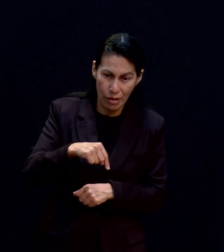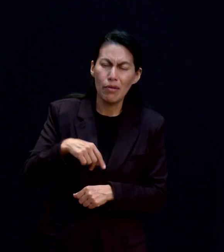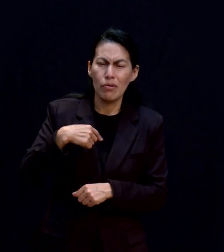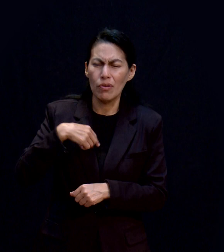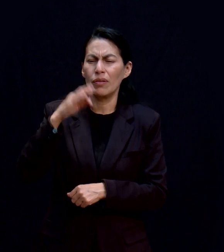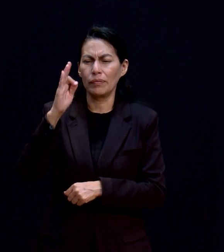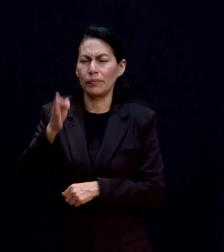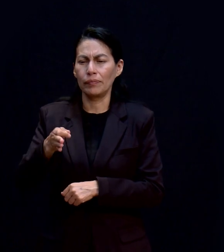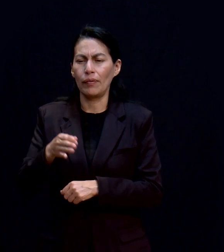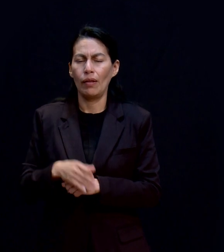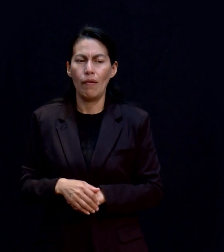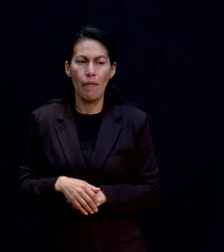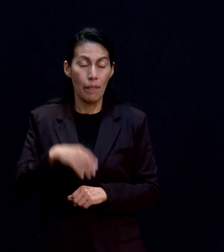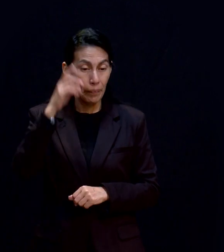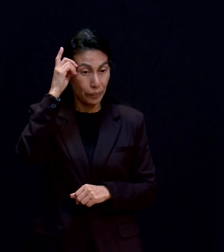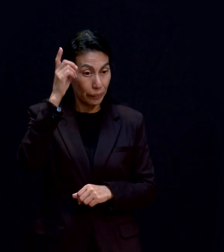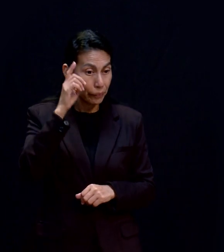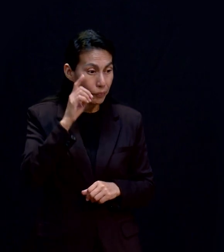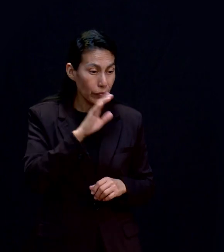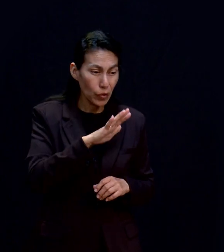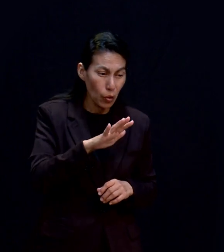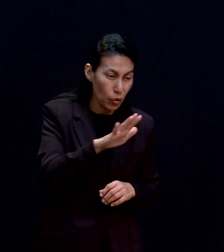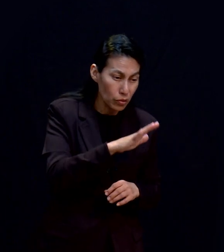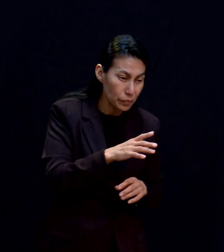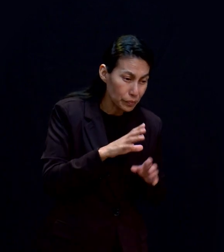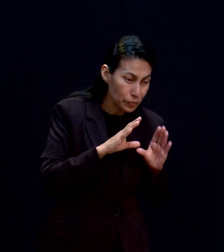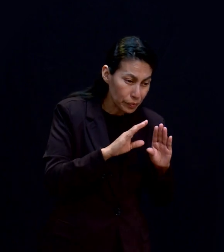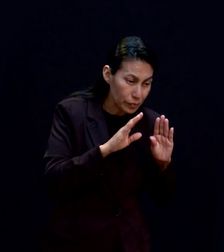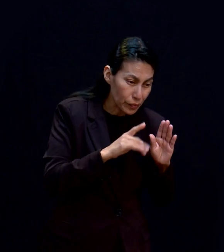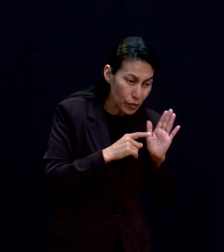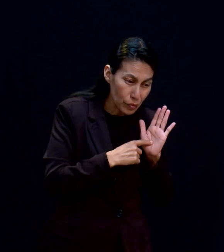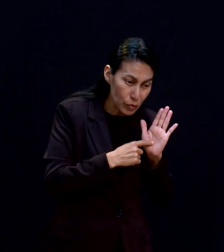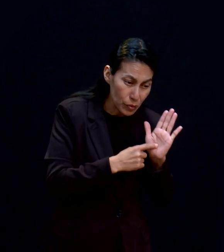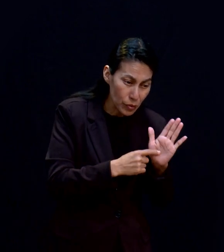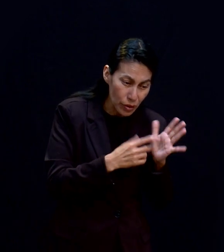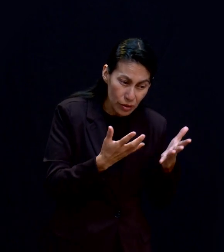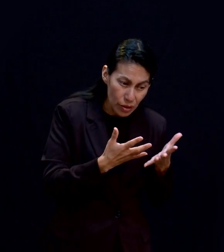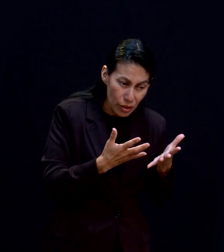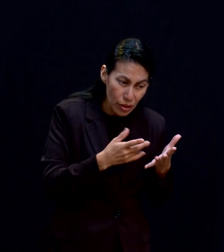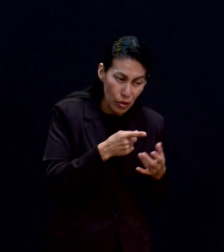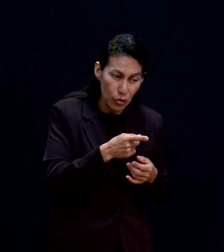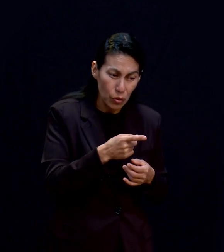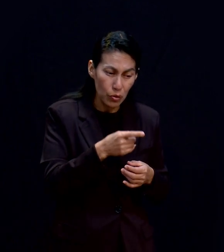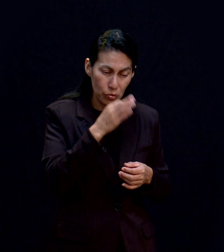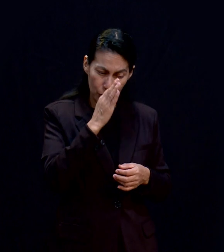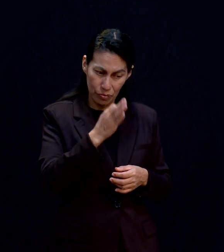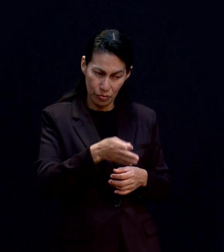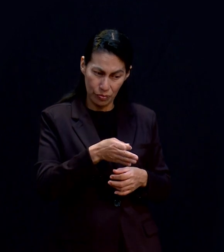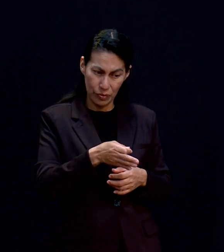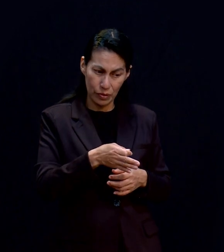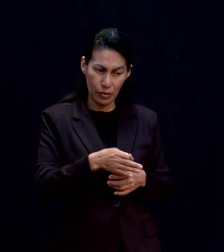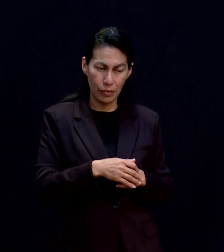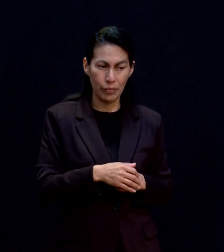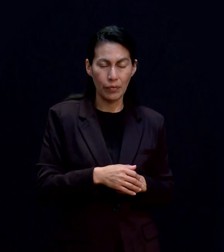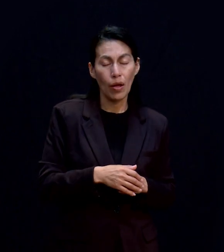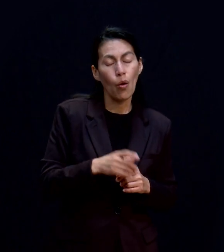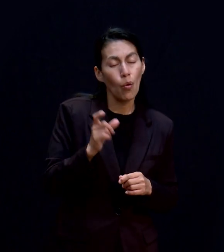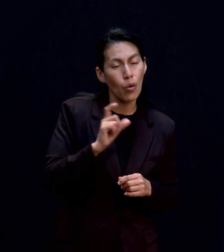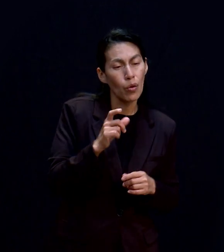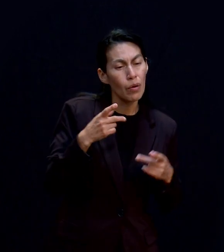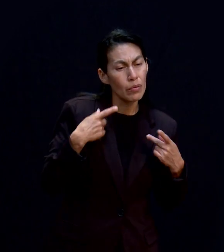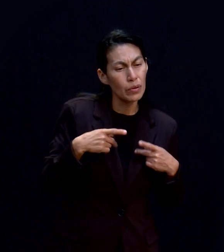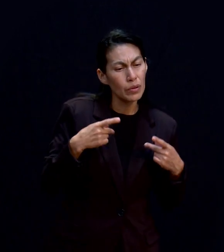llegué colocando y tú aceptas te pusiste donde dios te va a bendecir cuando uno